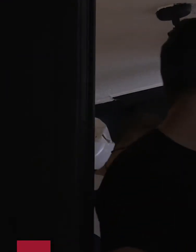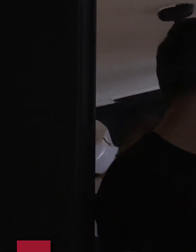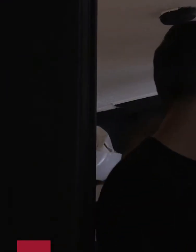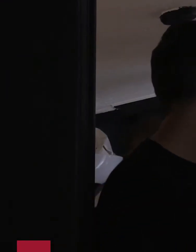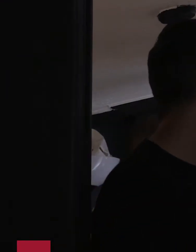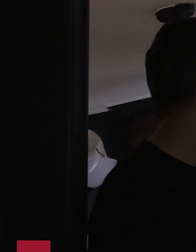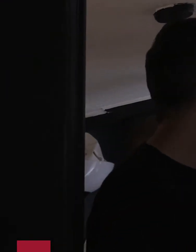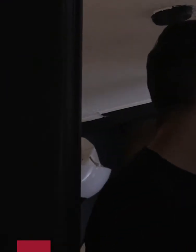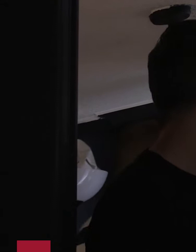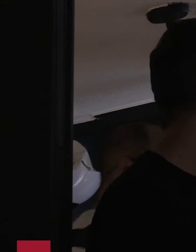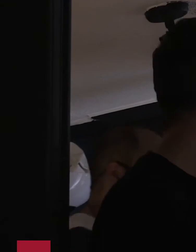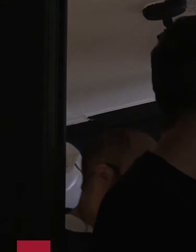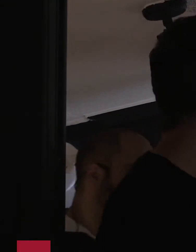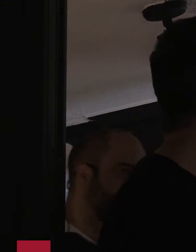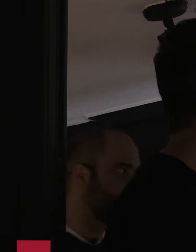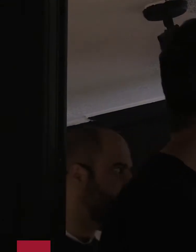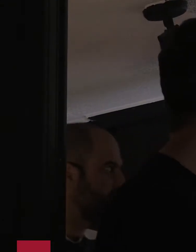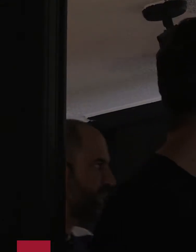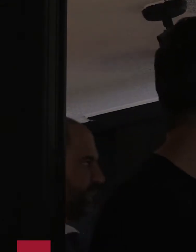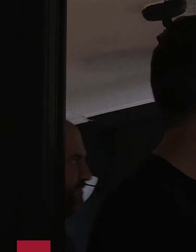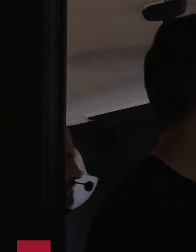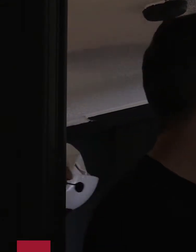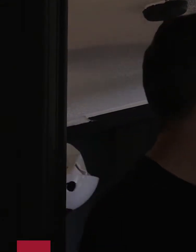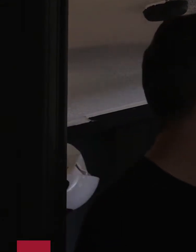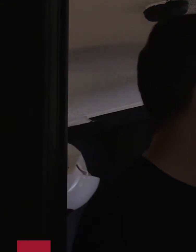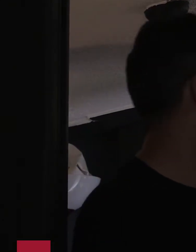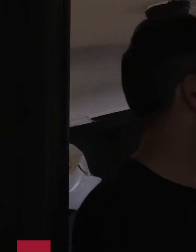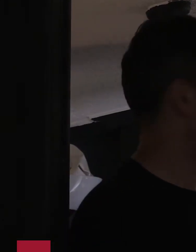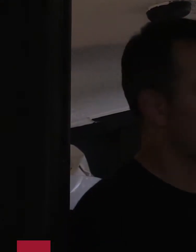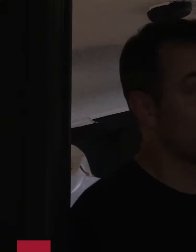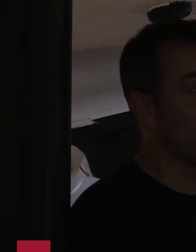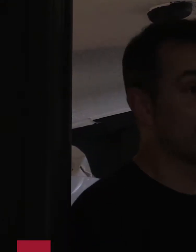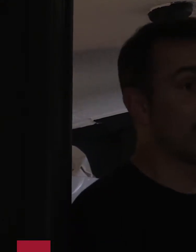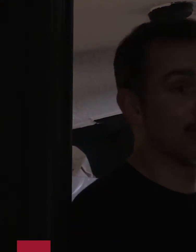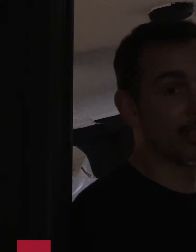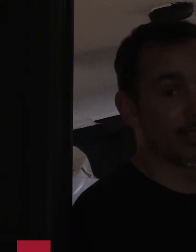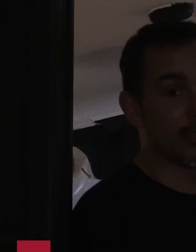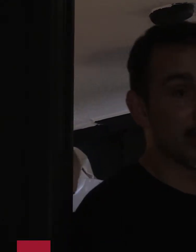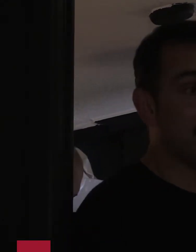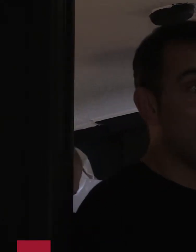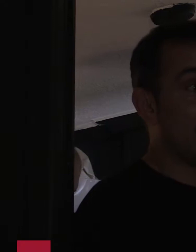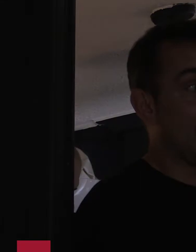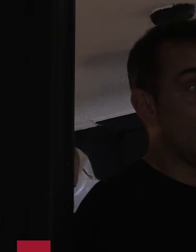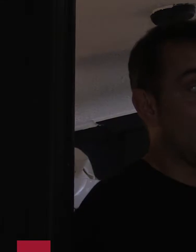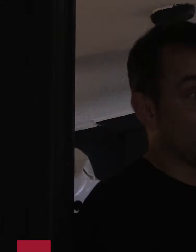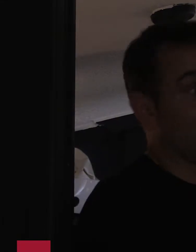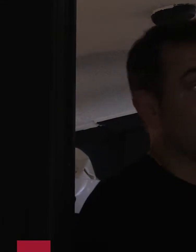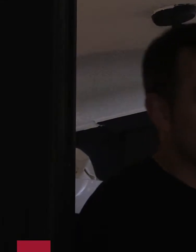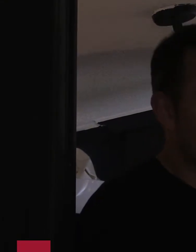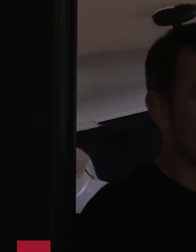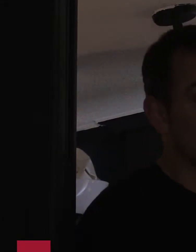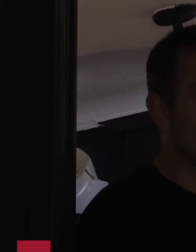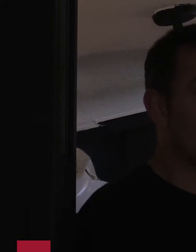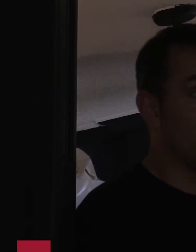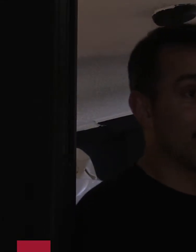año. Y creo que con esto ya, simplemente recordar, daros las gracias a los que habéis estado en las otras sesiones y a los que estáis en